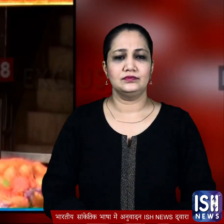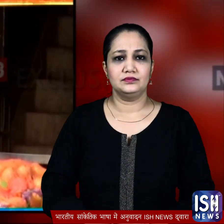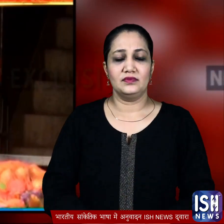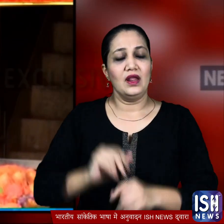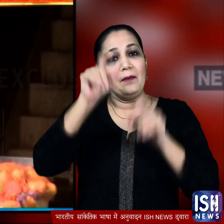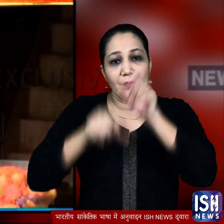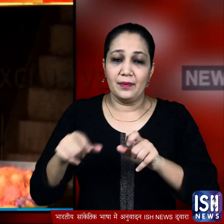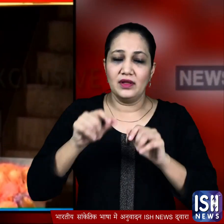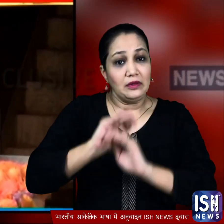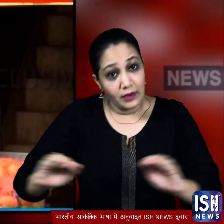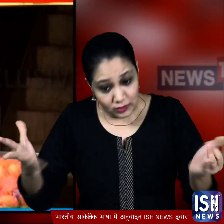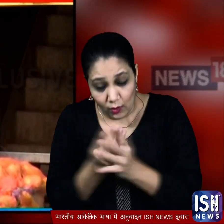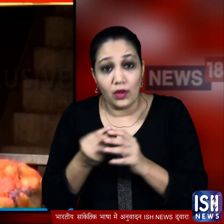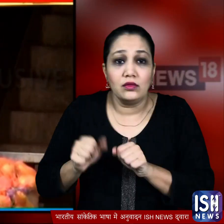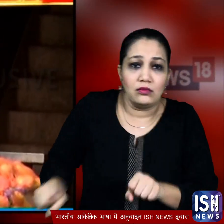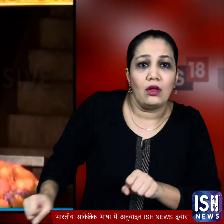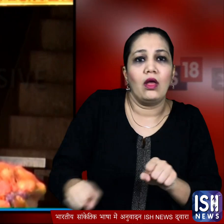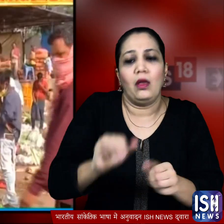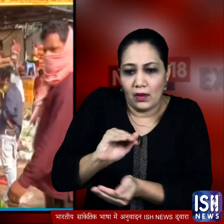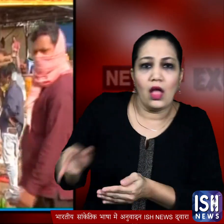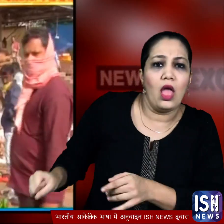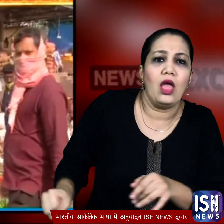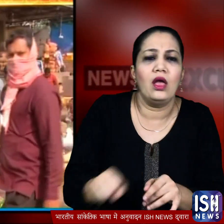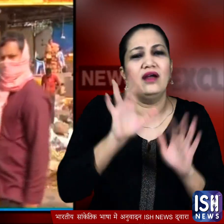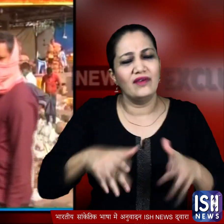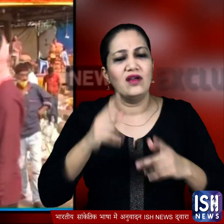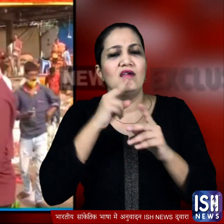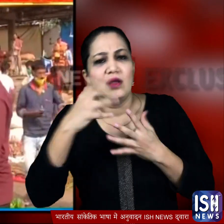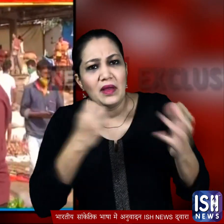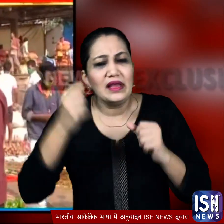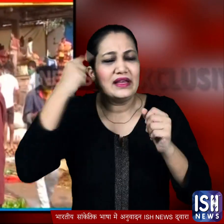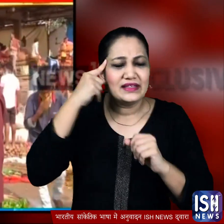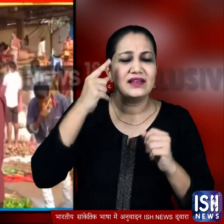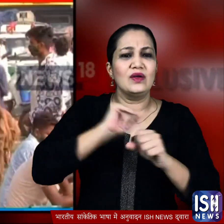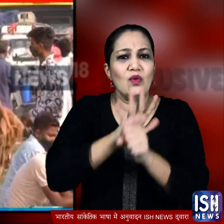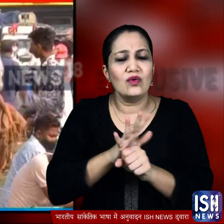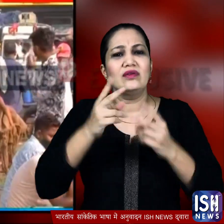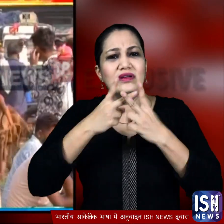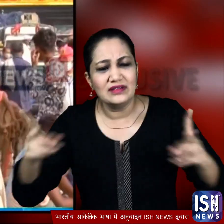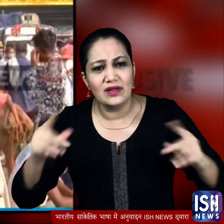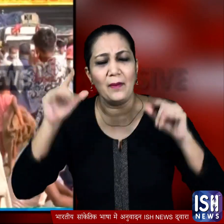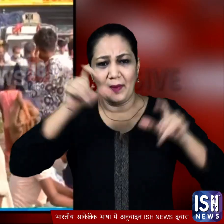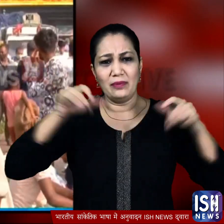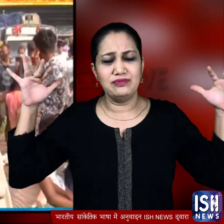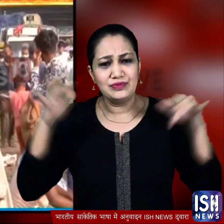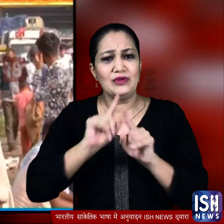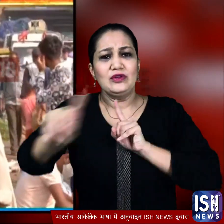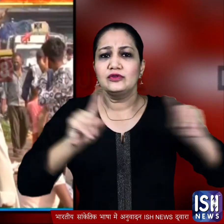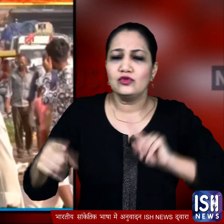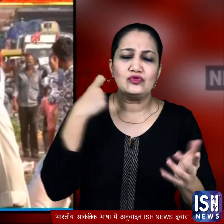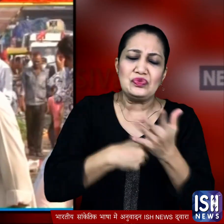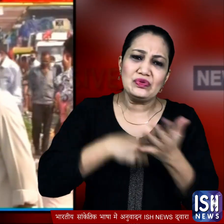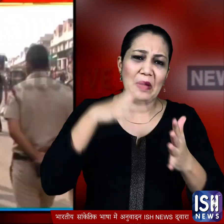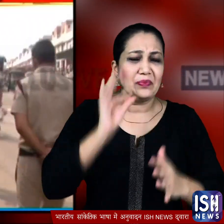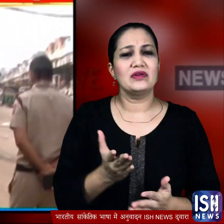हैं। मंडी में कुछ लोग बच्चों के साथ सब्जी खरीदने पहुंचे। खरीदारी करते करते उन्हें यह ध्यान नहीं रहा कि भीड़ भाड़ वाली जगहों पर सोशल